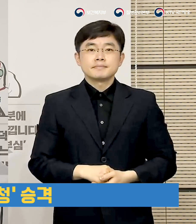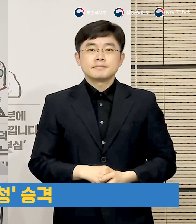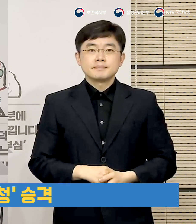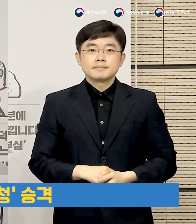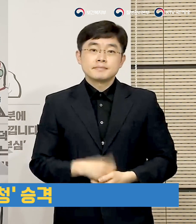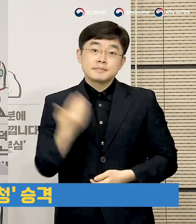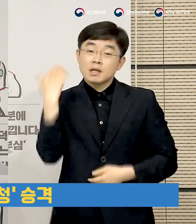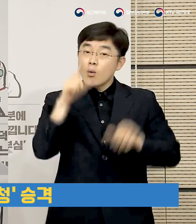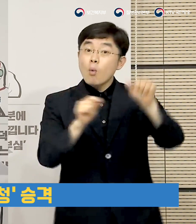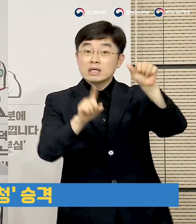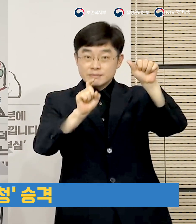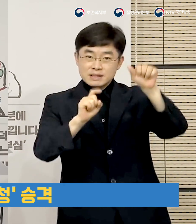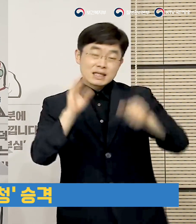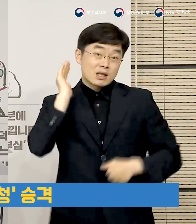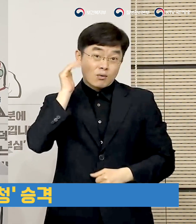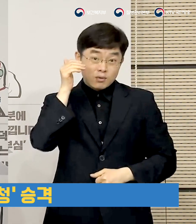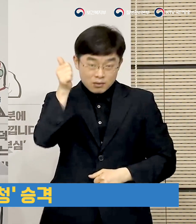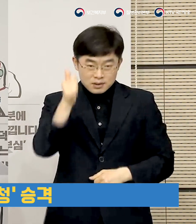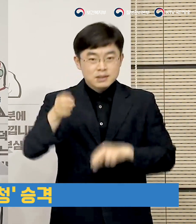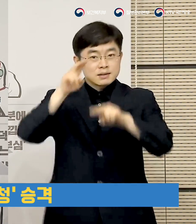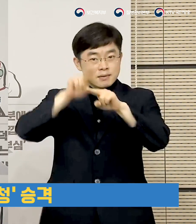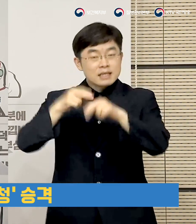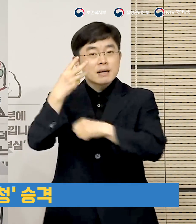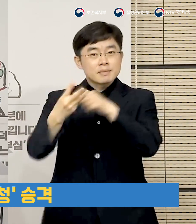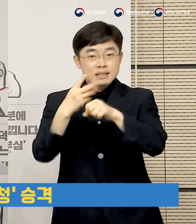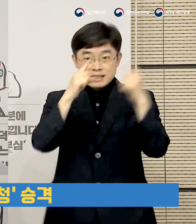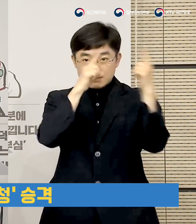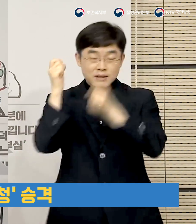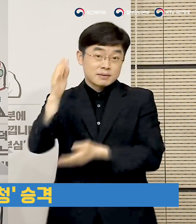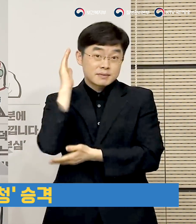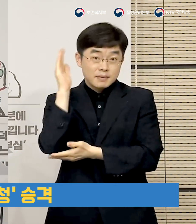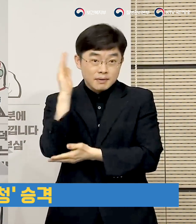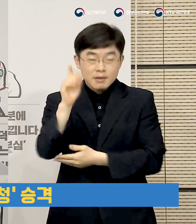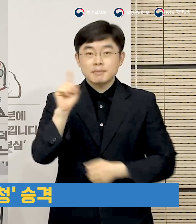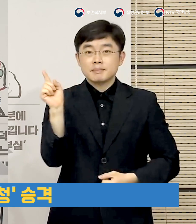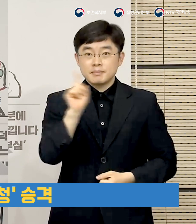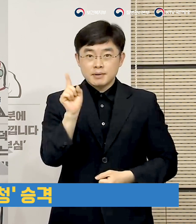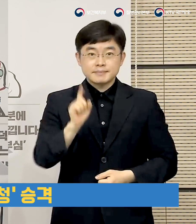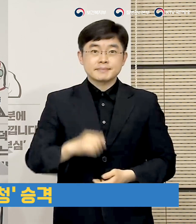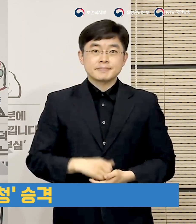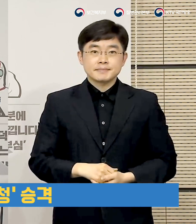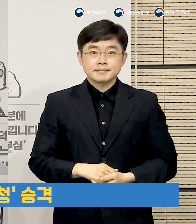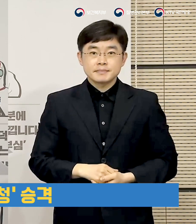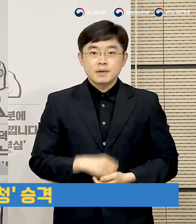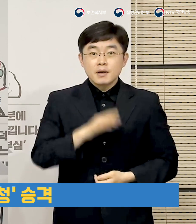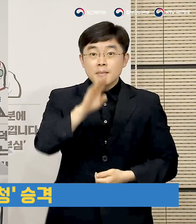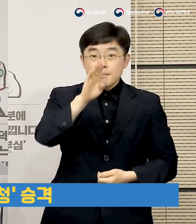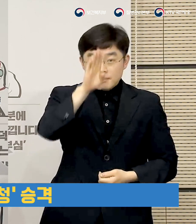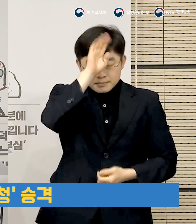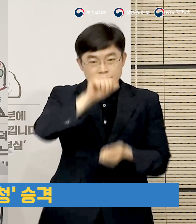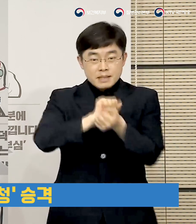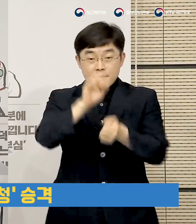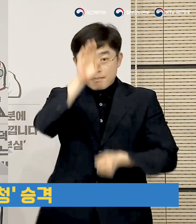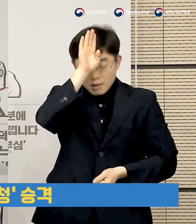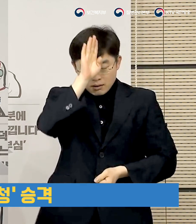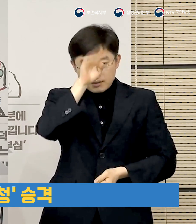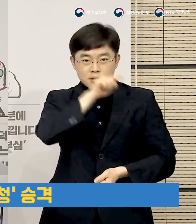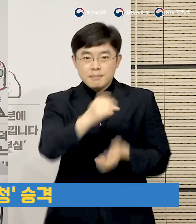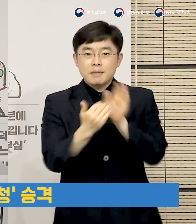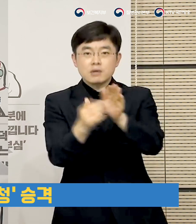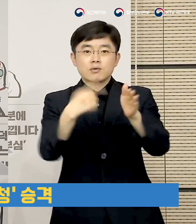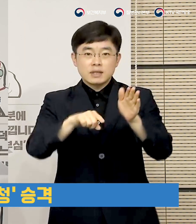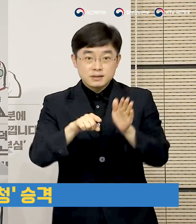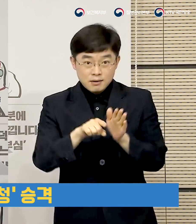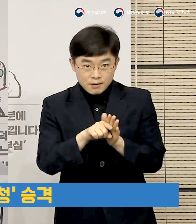이는 지난 5월 10일 대통령이 취임 3주년 특별 연설을 통해 밝힌 감염병 대응 역량을 획기적으로